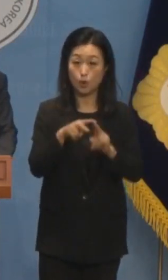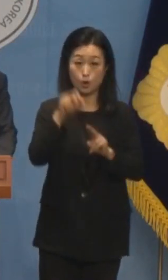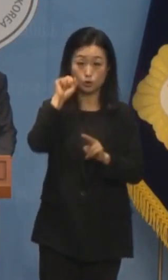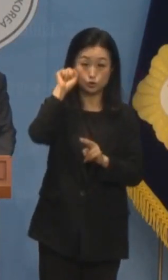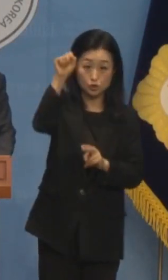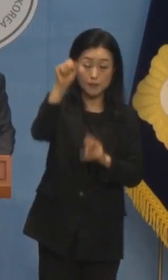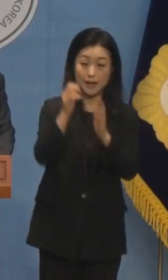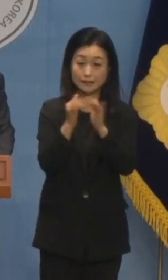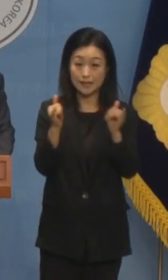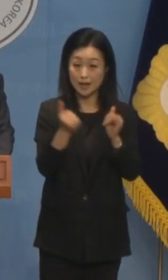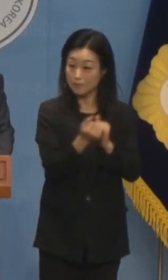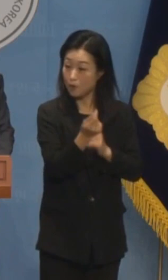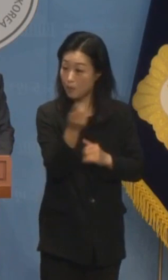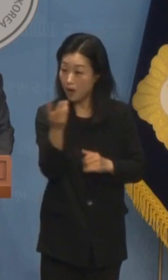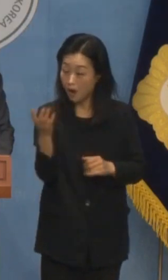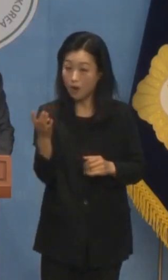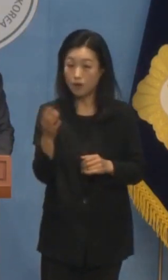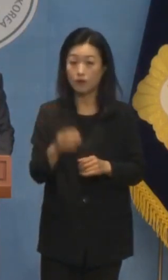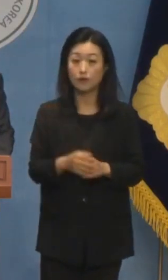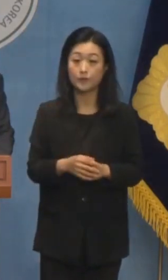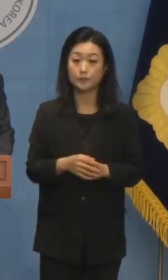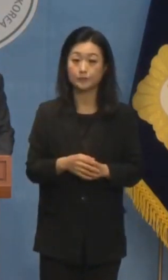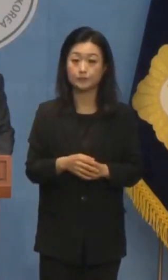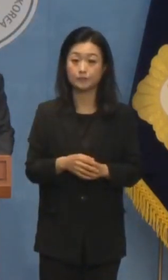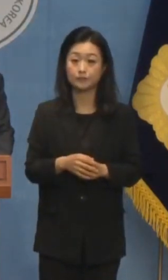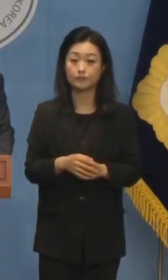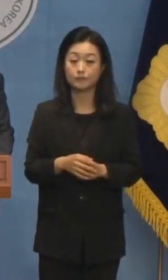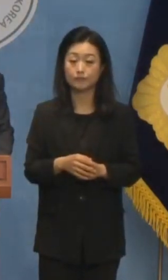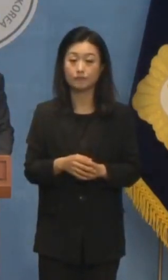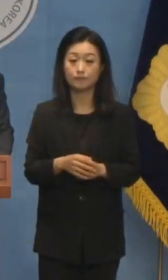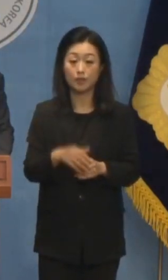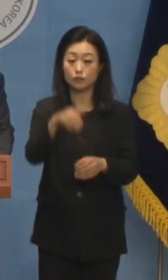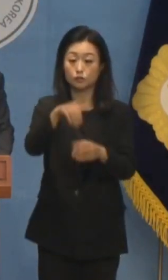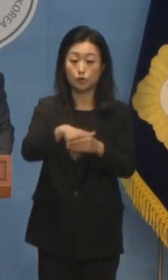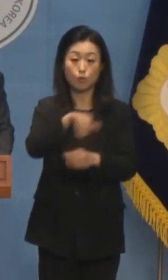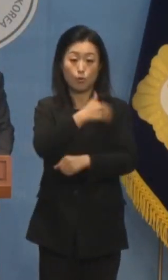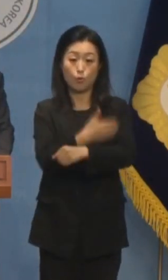후보들 중에서도 이미 피선거권을 회복하여